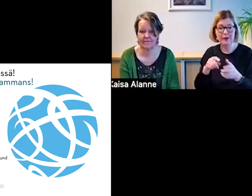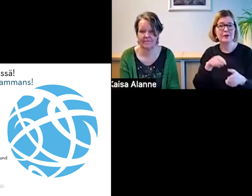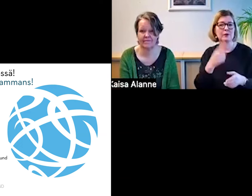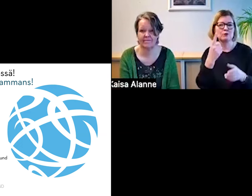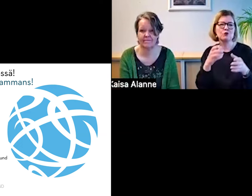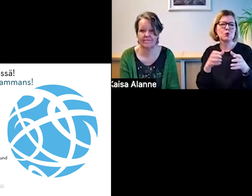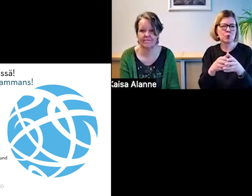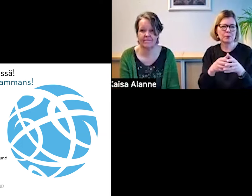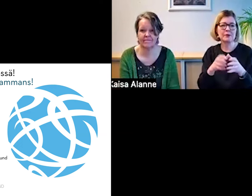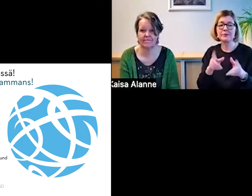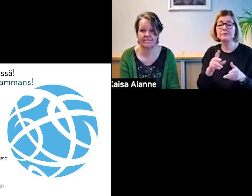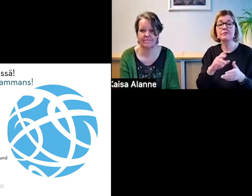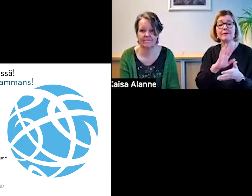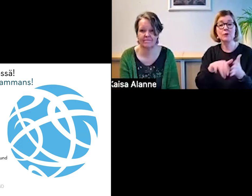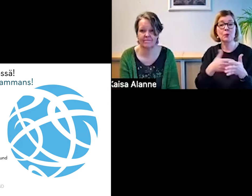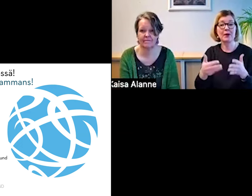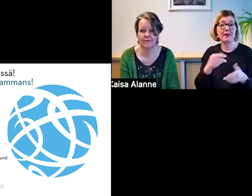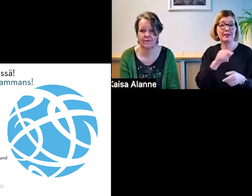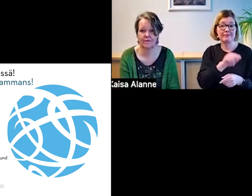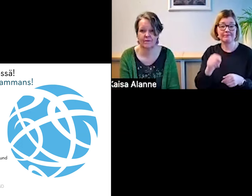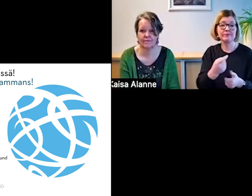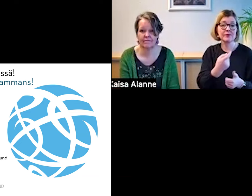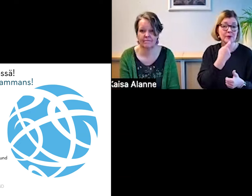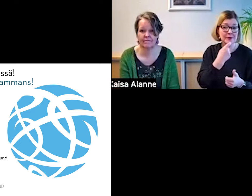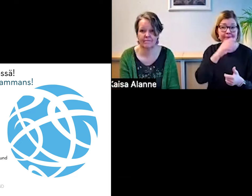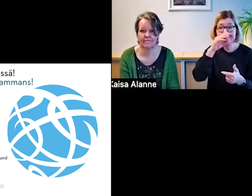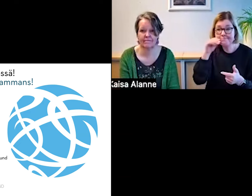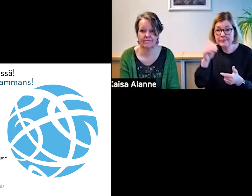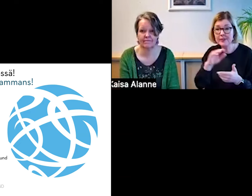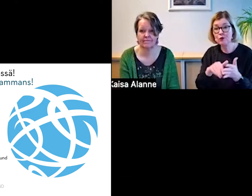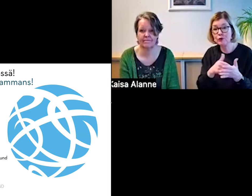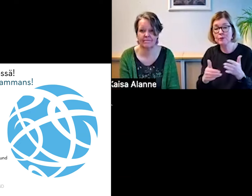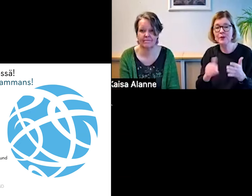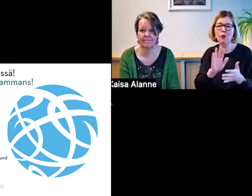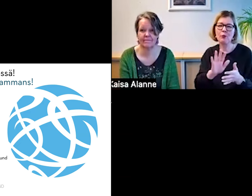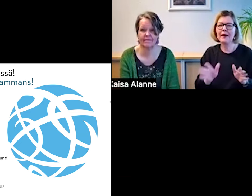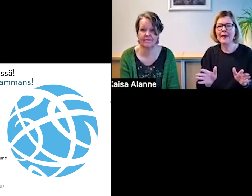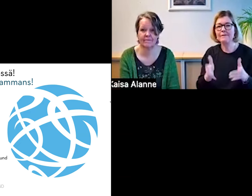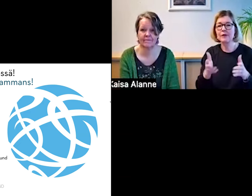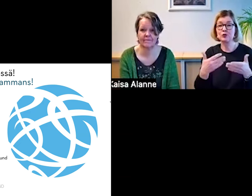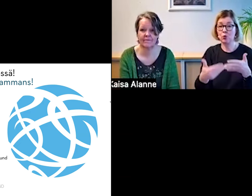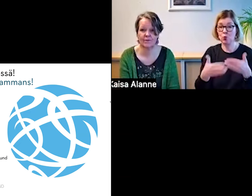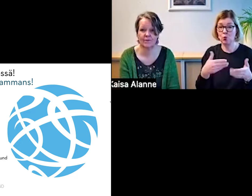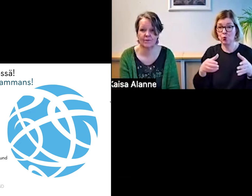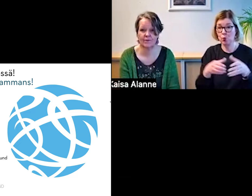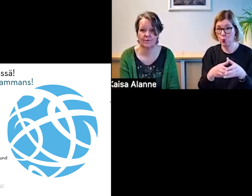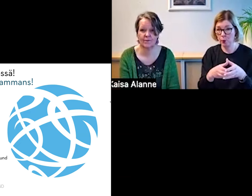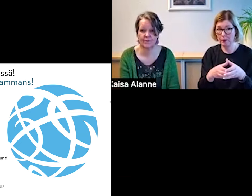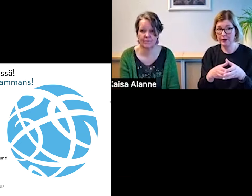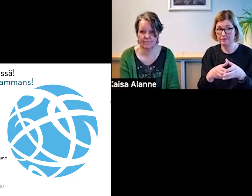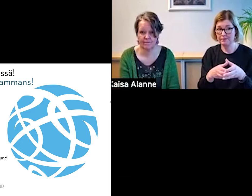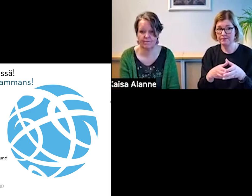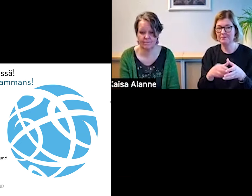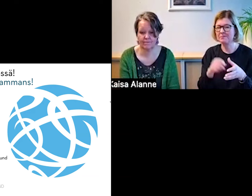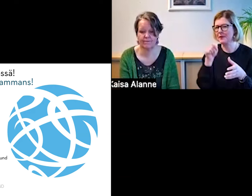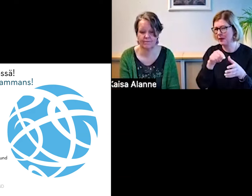Kureliitossa on hyvin erilaisia työryhmiä ja liittyen molempiin kieliin